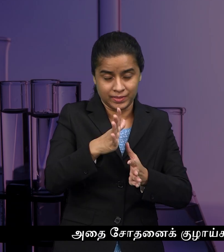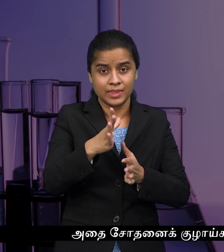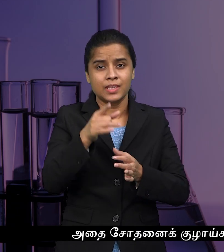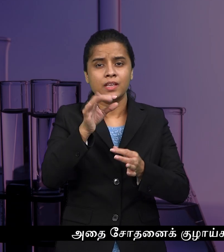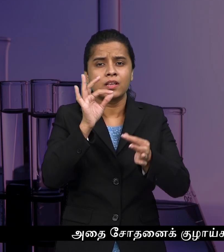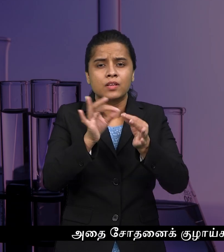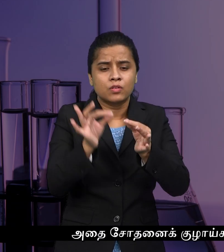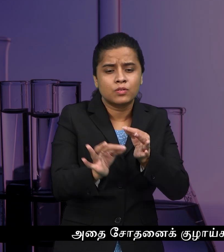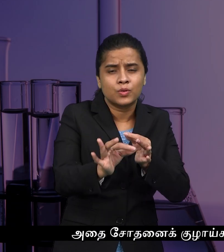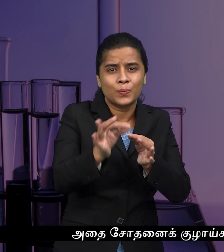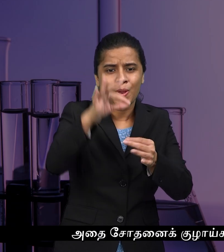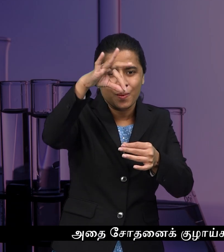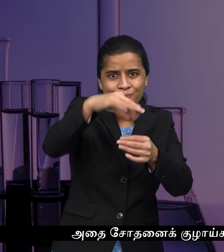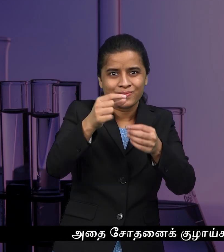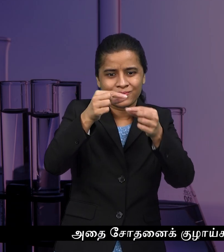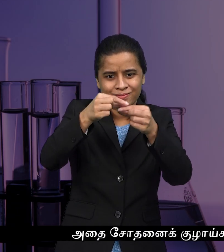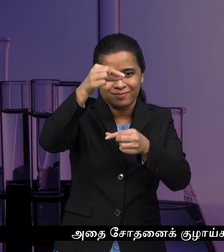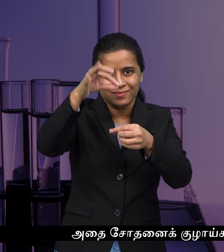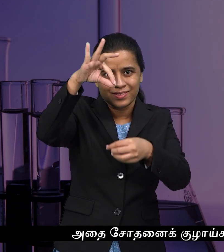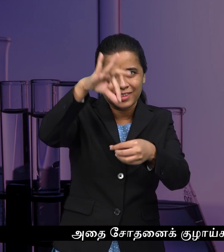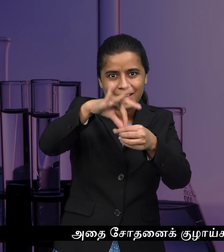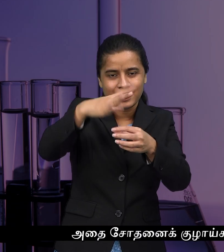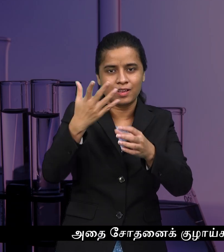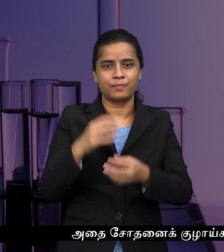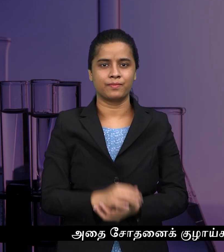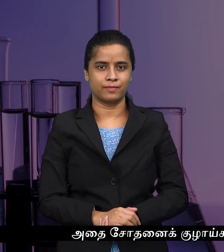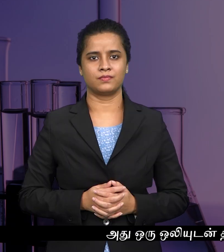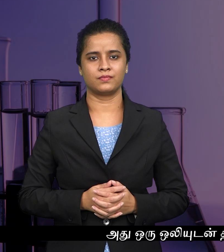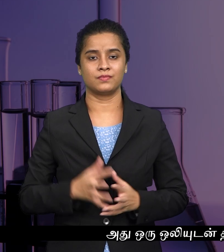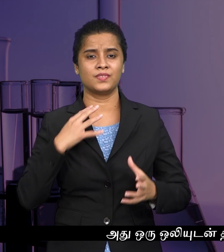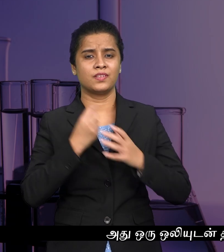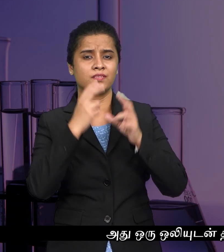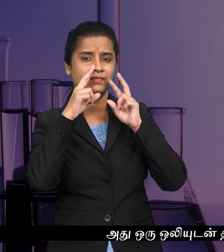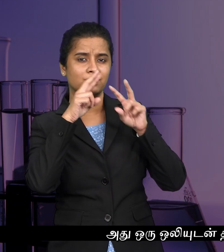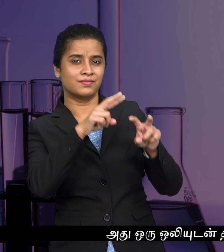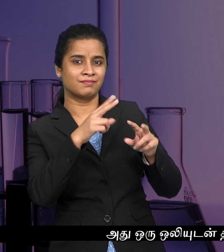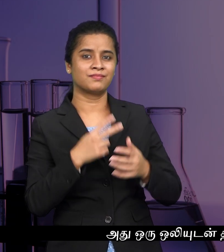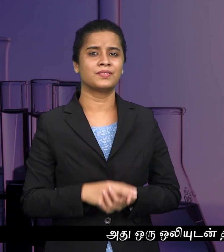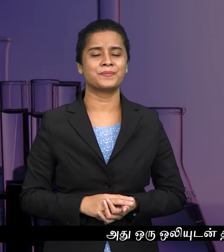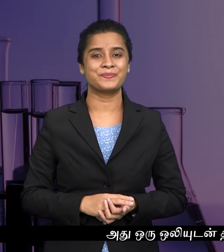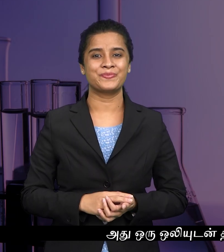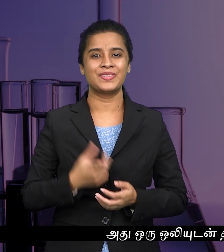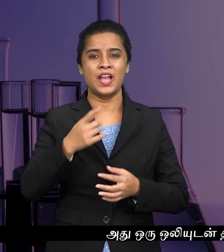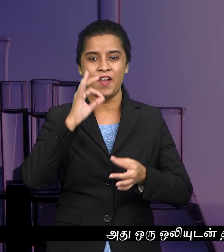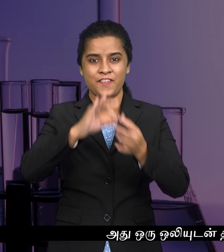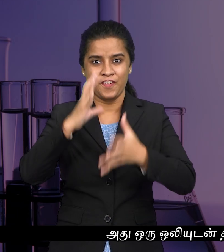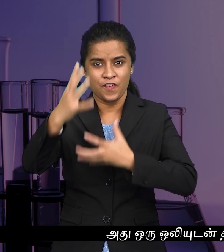சோதனை குழாய்களின் அருகில் கொண்டு செல்லுங்கள். அது ஒரு ஒளியுடன் தீப்பிடிப்பதை நாம்